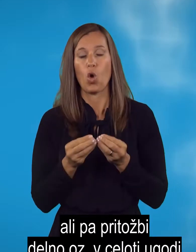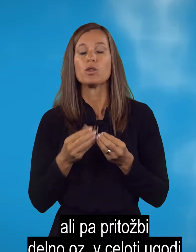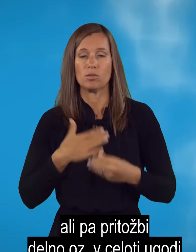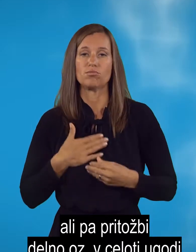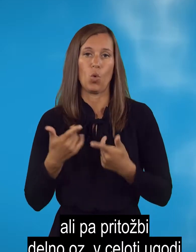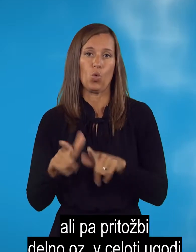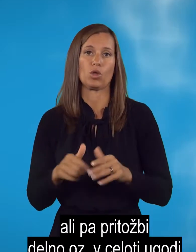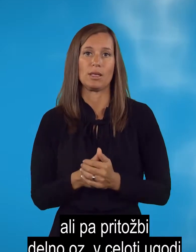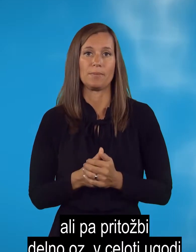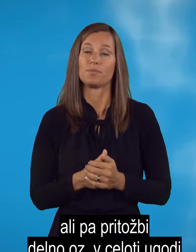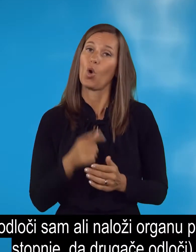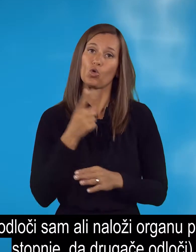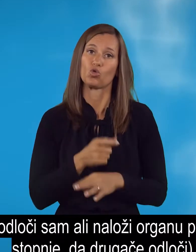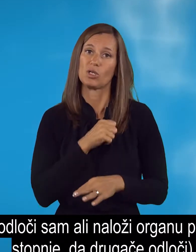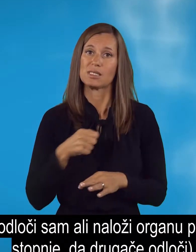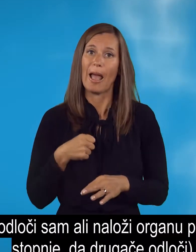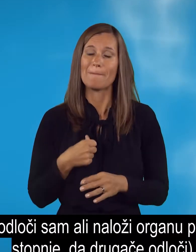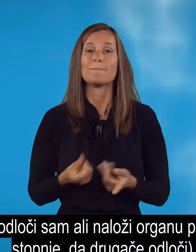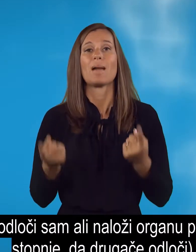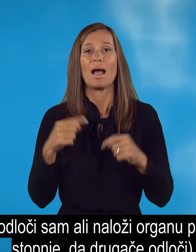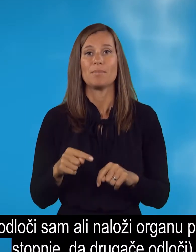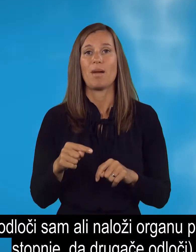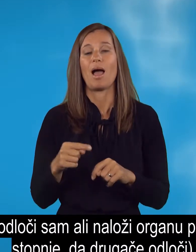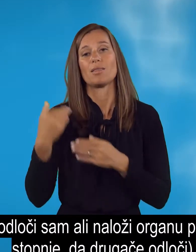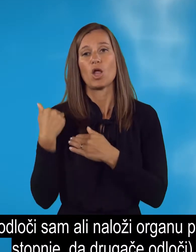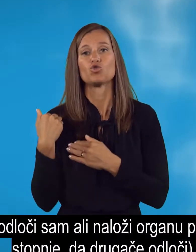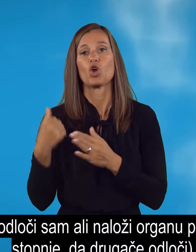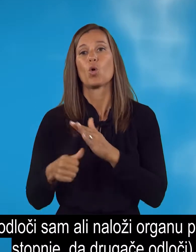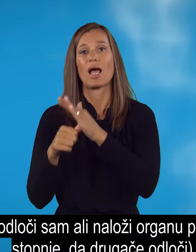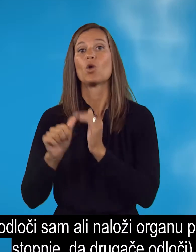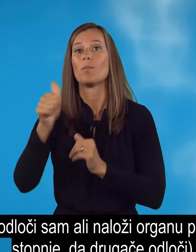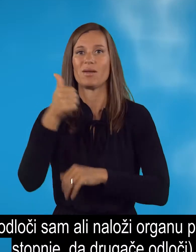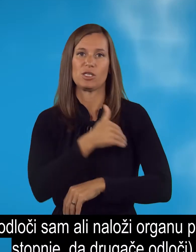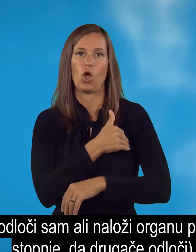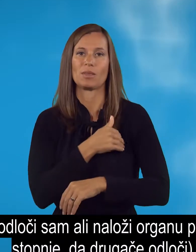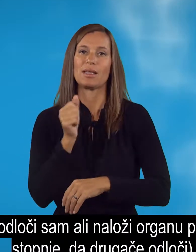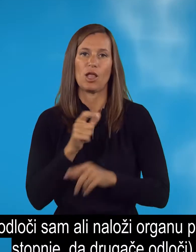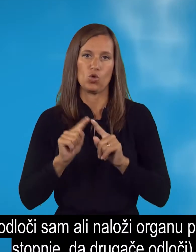ugodi. Odloči sam ali naloži organu prve stopnje, da drugače odloči.